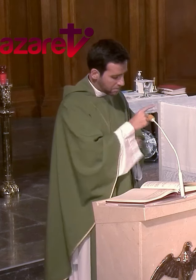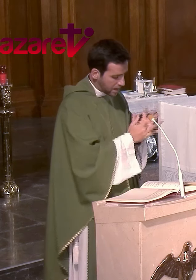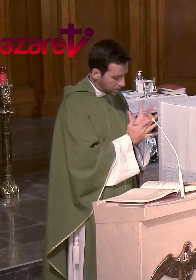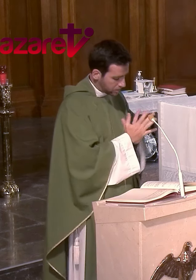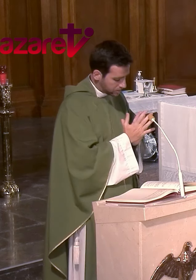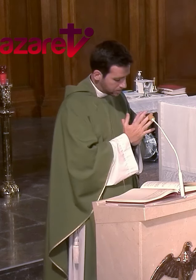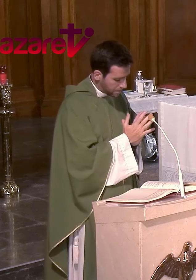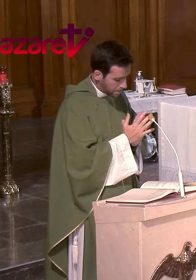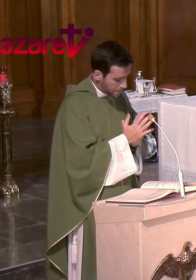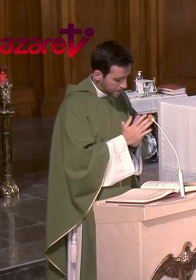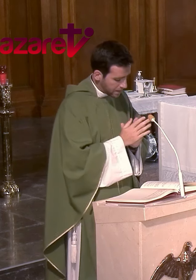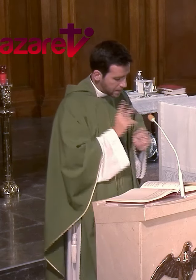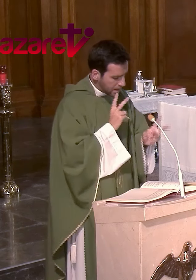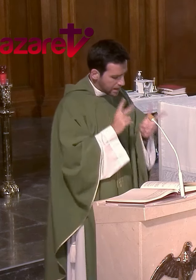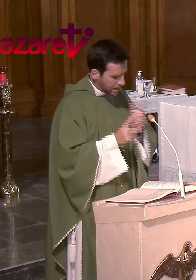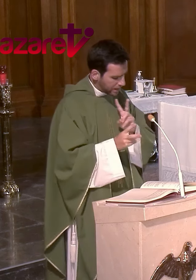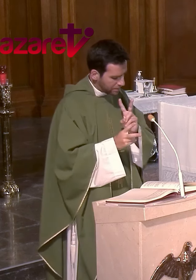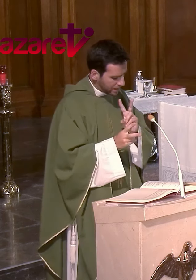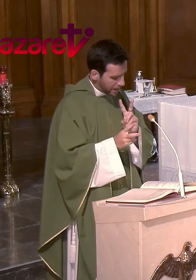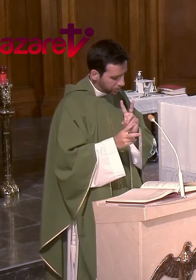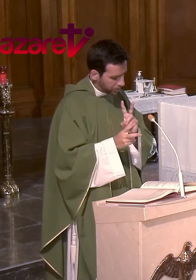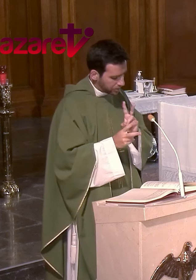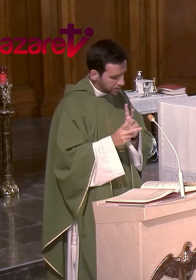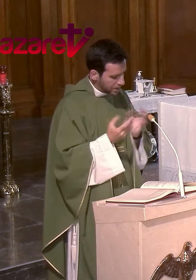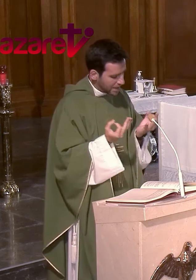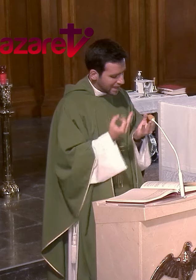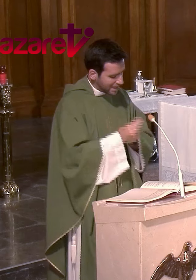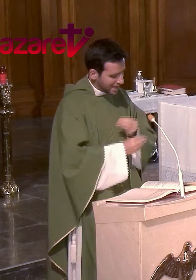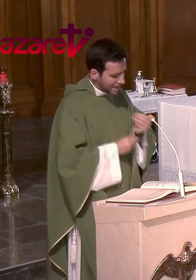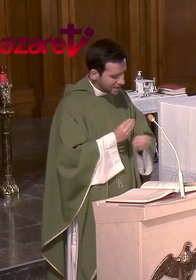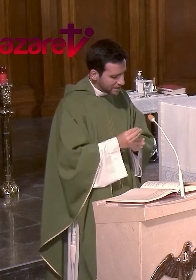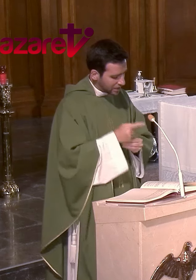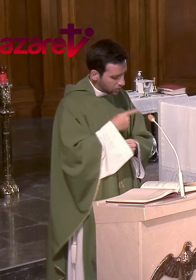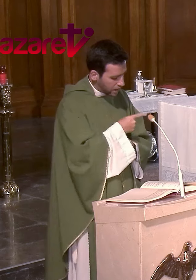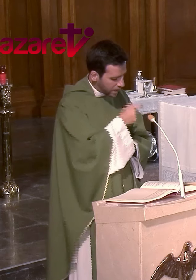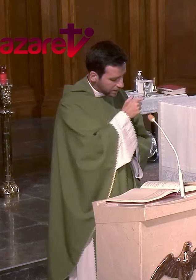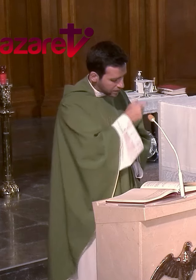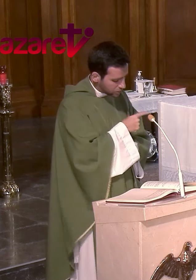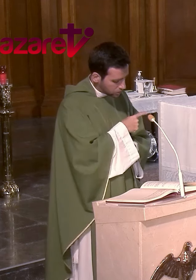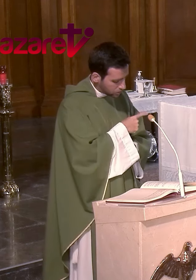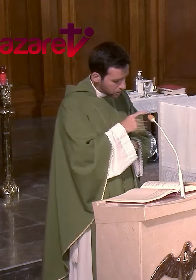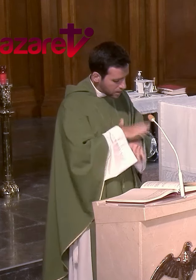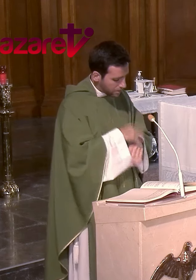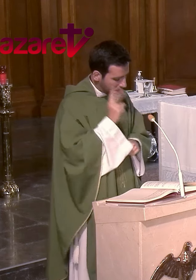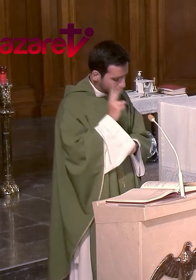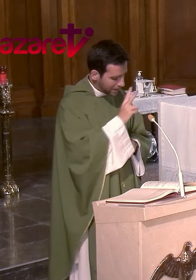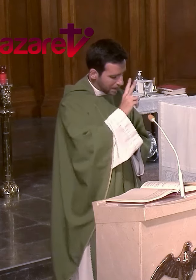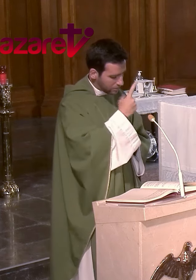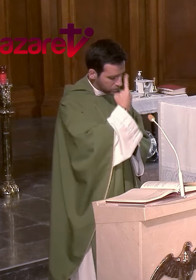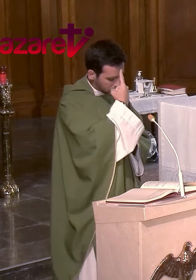ha enviado. Le replicaron: ¿y qué signo haces tú para que veamos